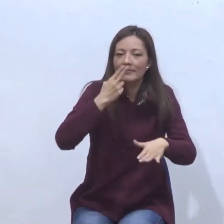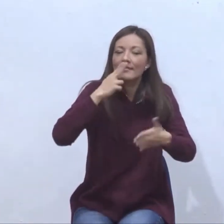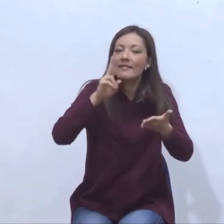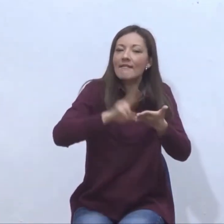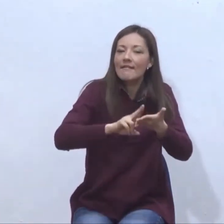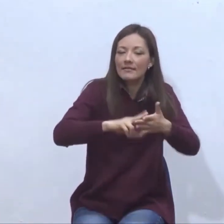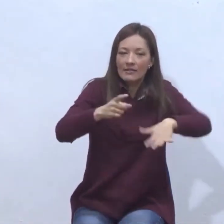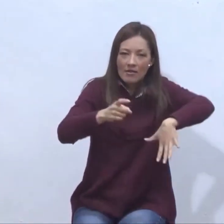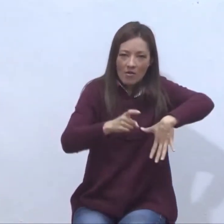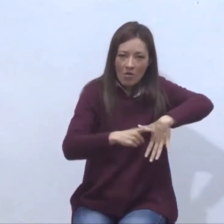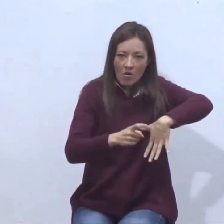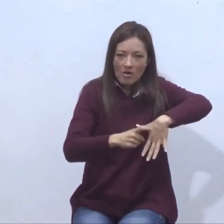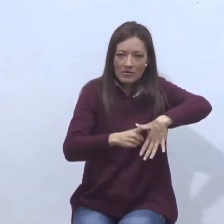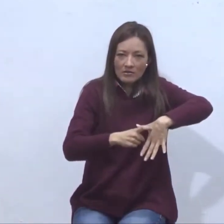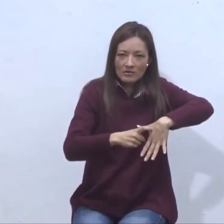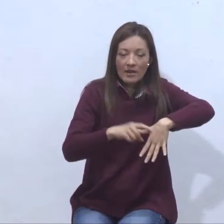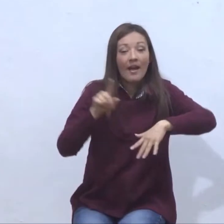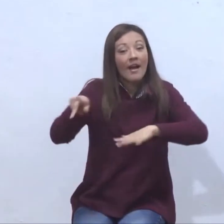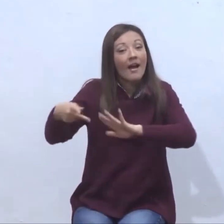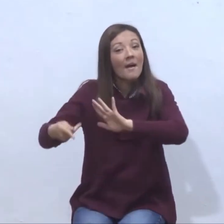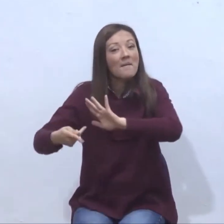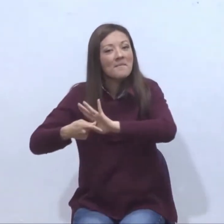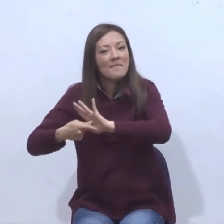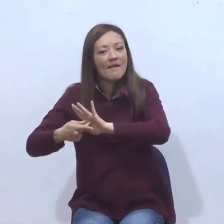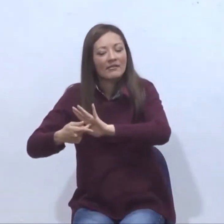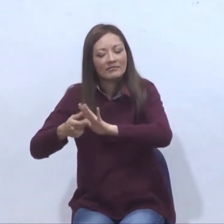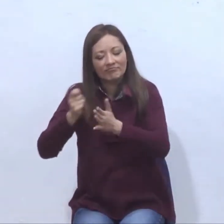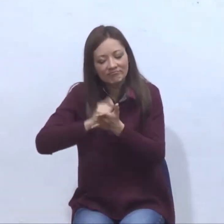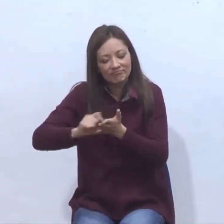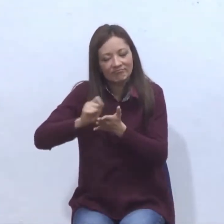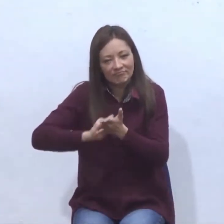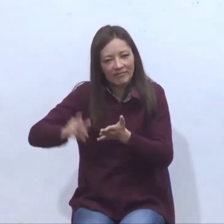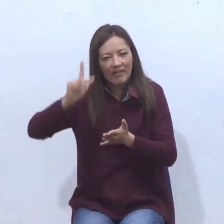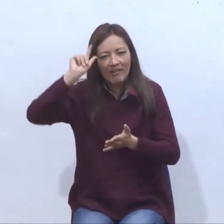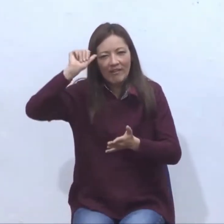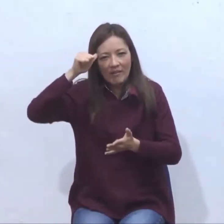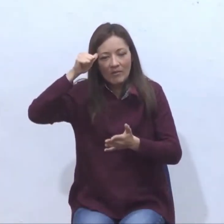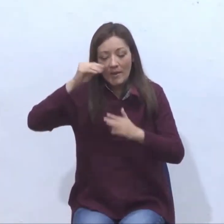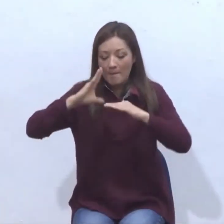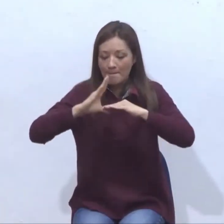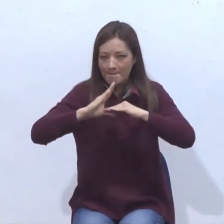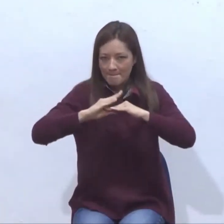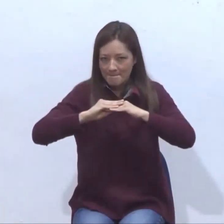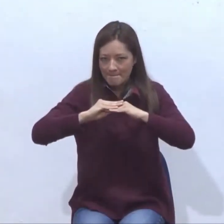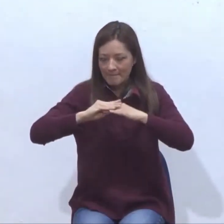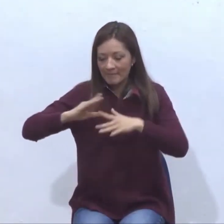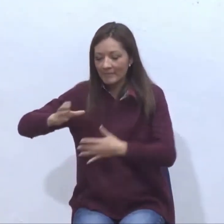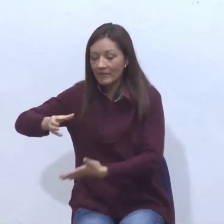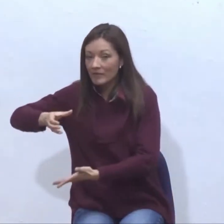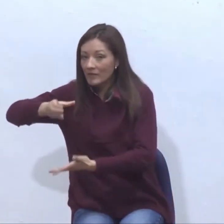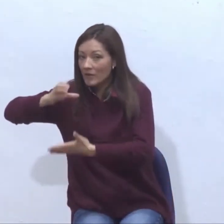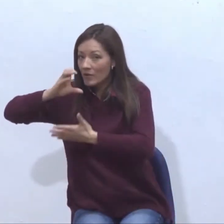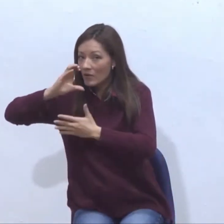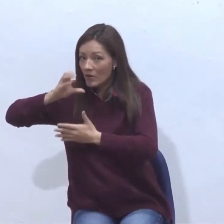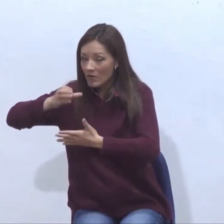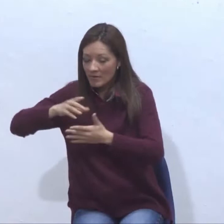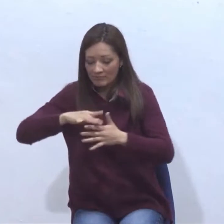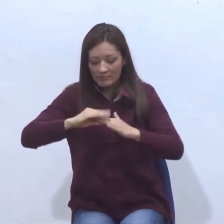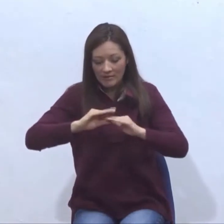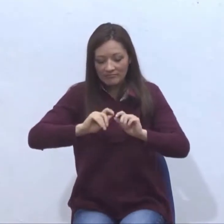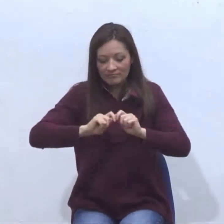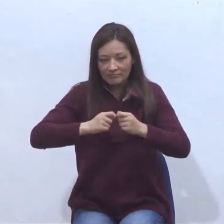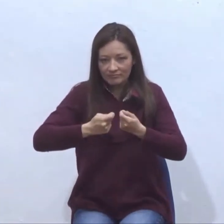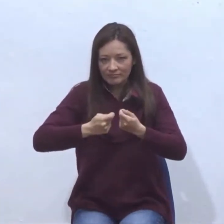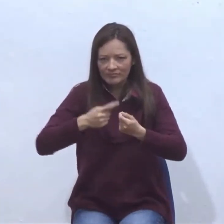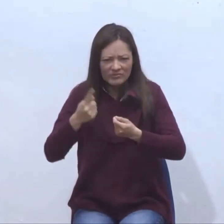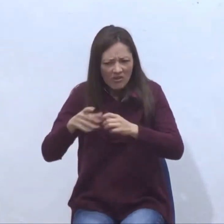Corintios, Pablo nos recuerda que el partir el pan y el compartir la copa no se trata solo